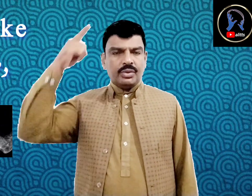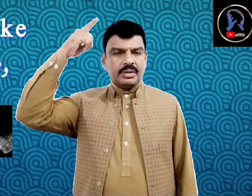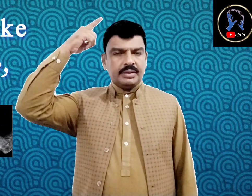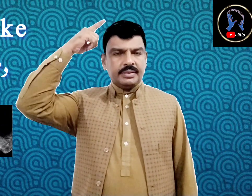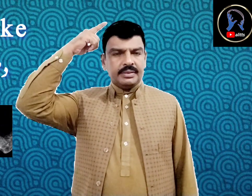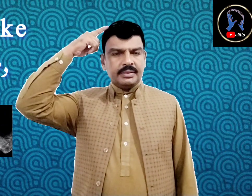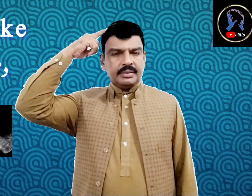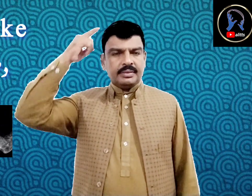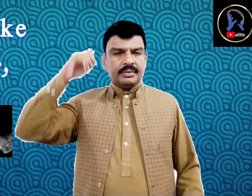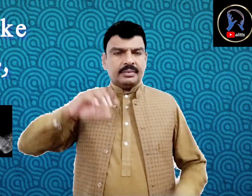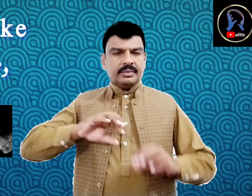स्मोक।